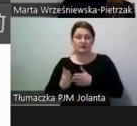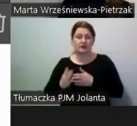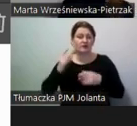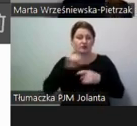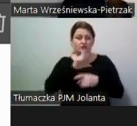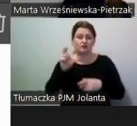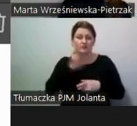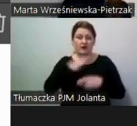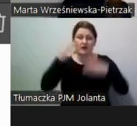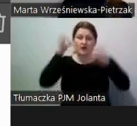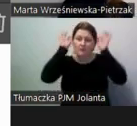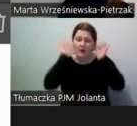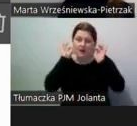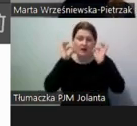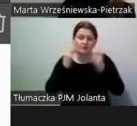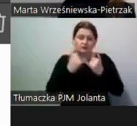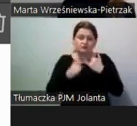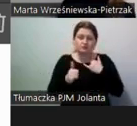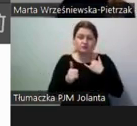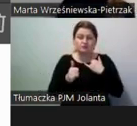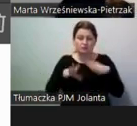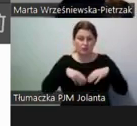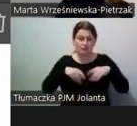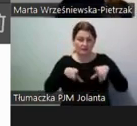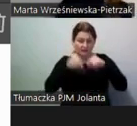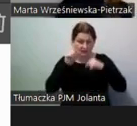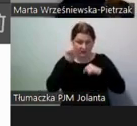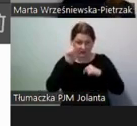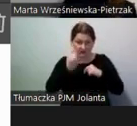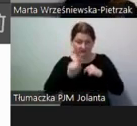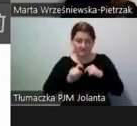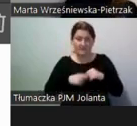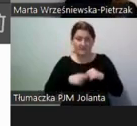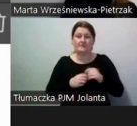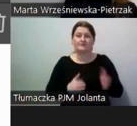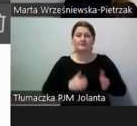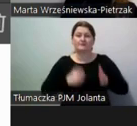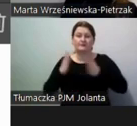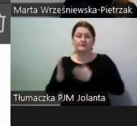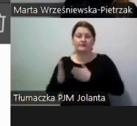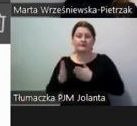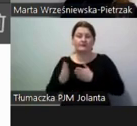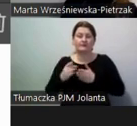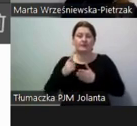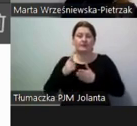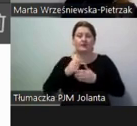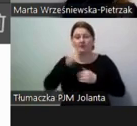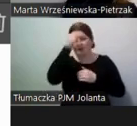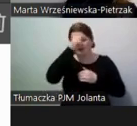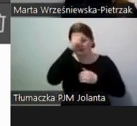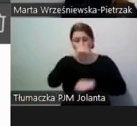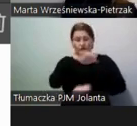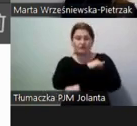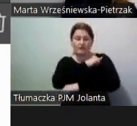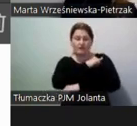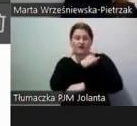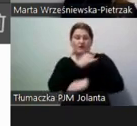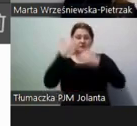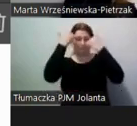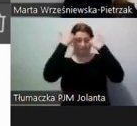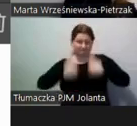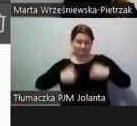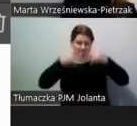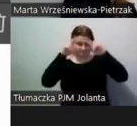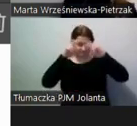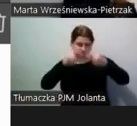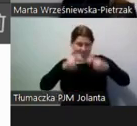protezowanie, które też tutaj możecie Państwo wybrać. Dalej są dane diagnosty, czyli pojawia się najczęściej Państwa